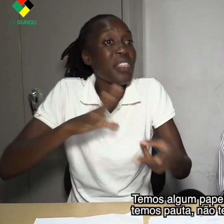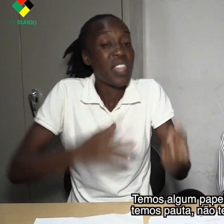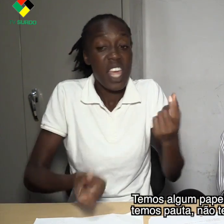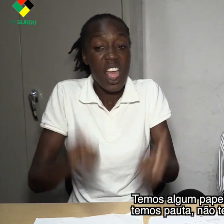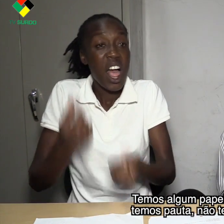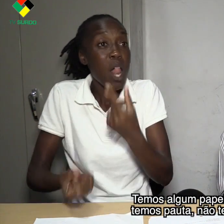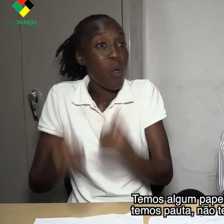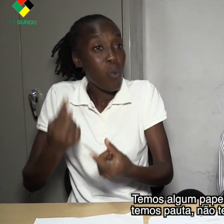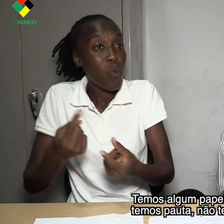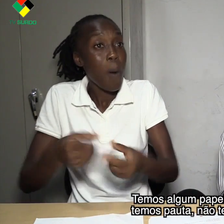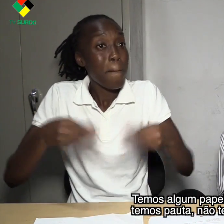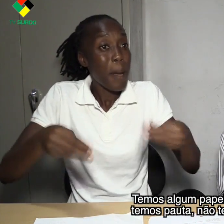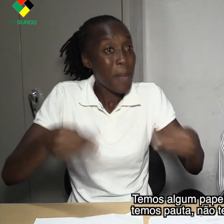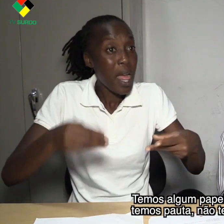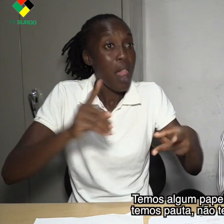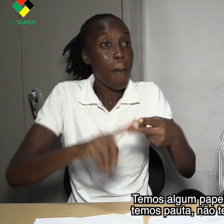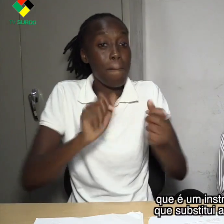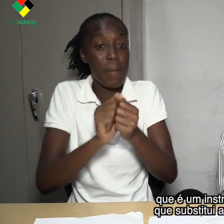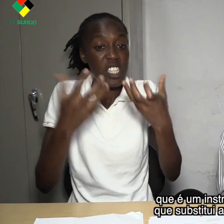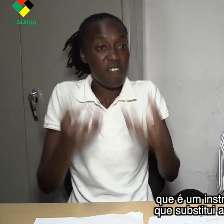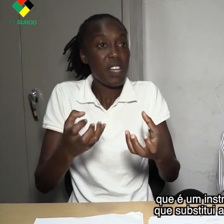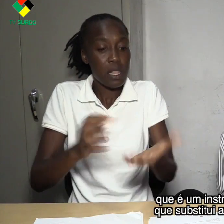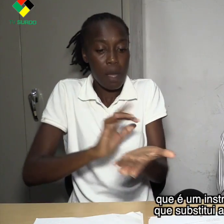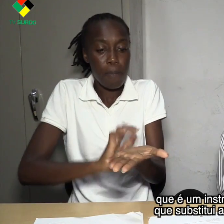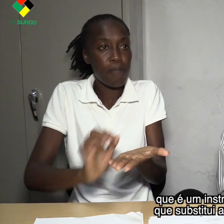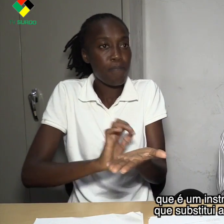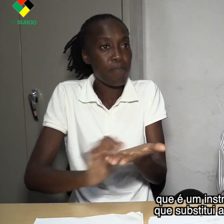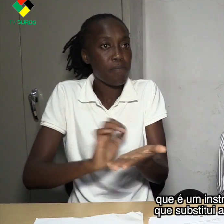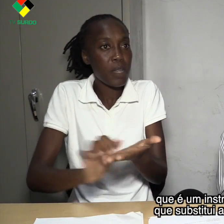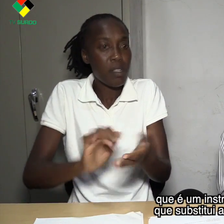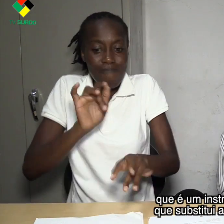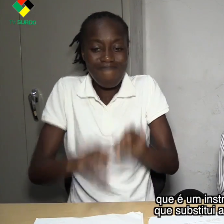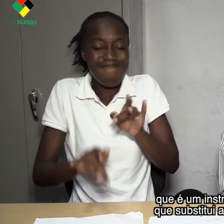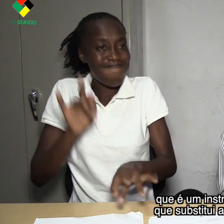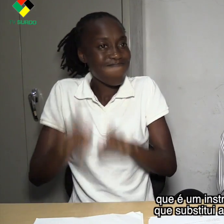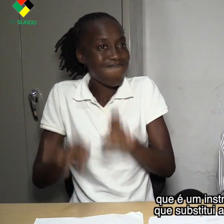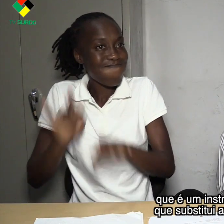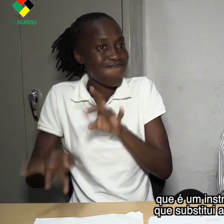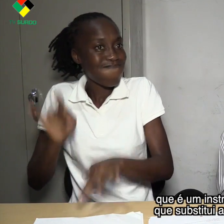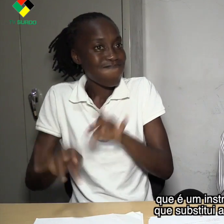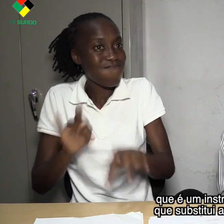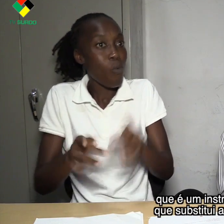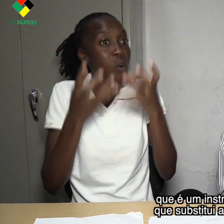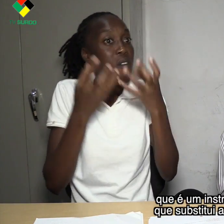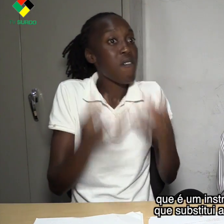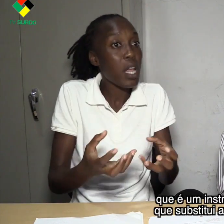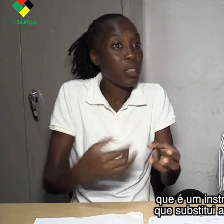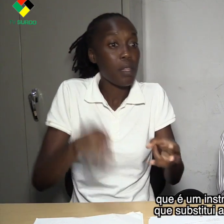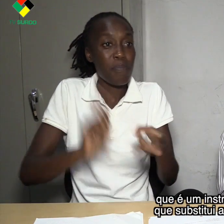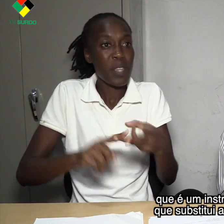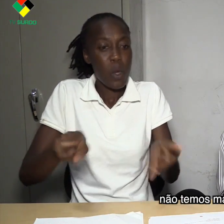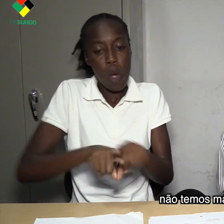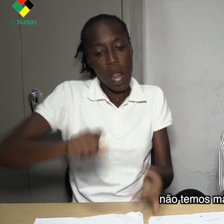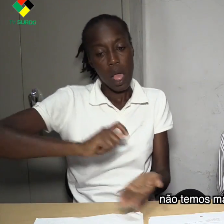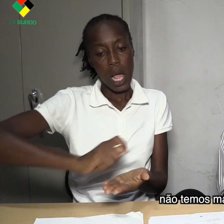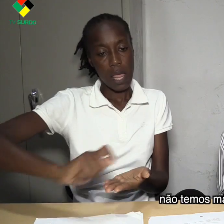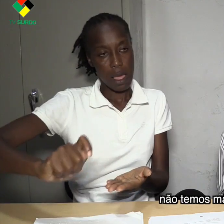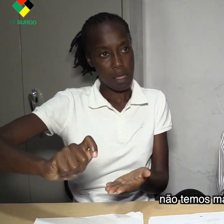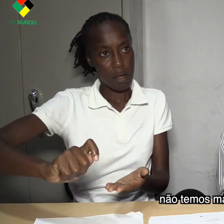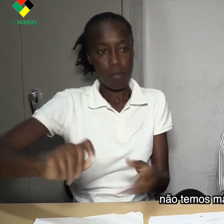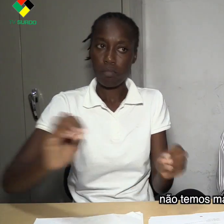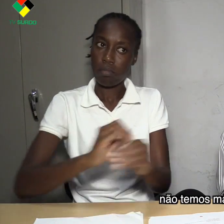já não temos pauta, não temos função, que é um instrumento que substitui caneta neste caso.